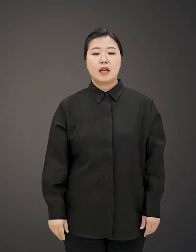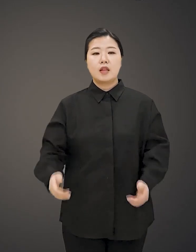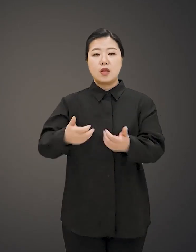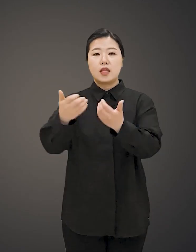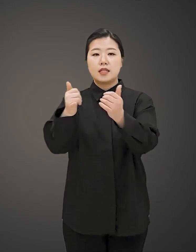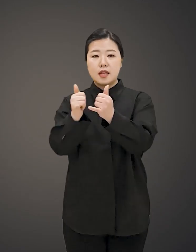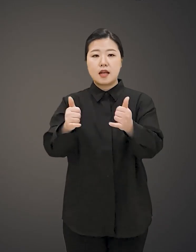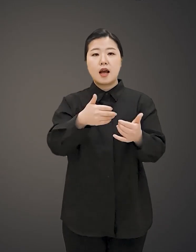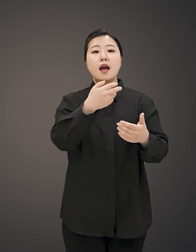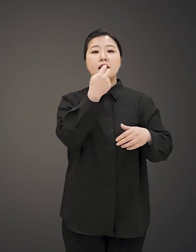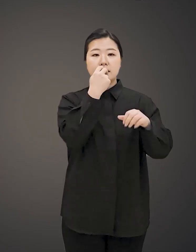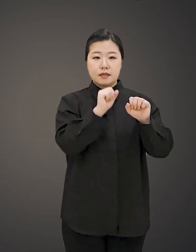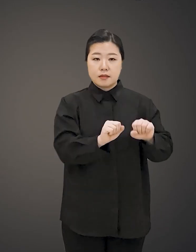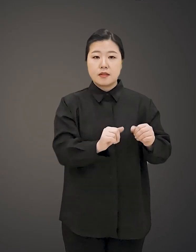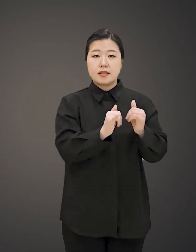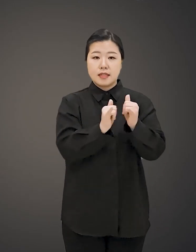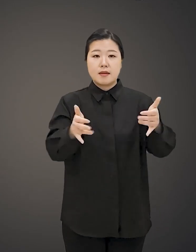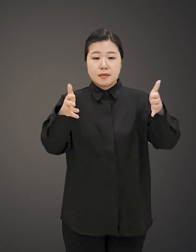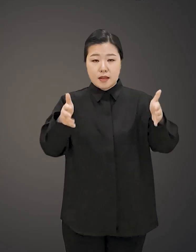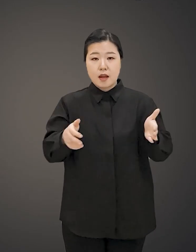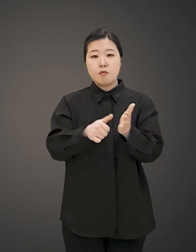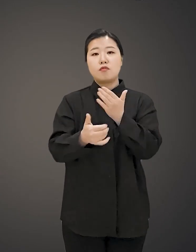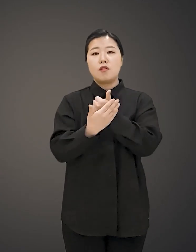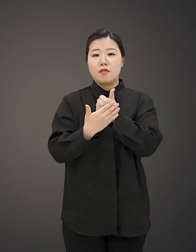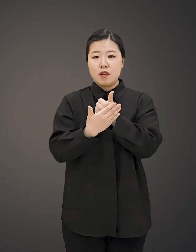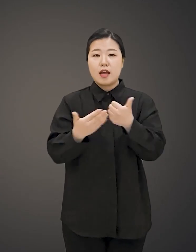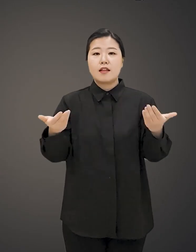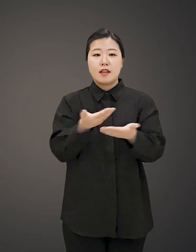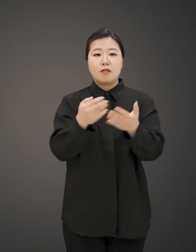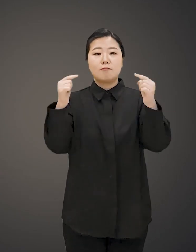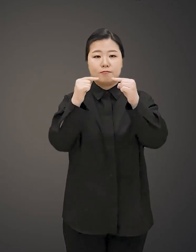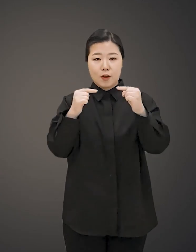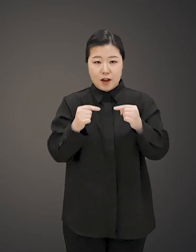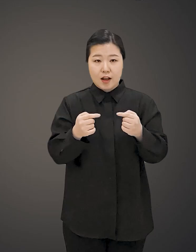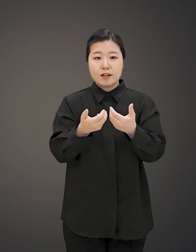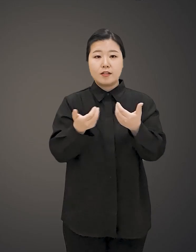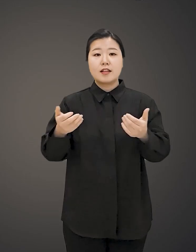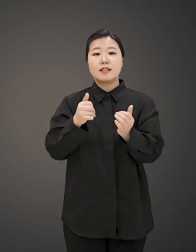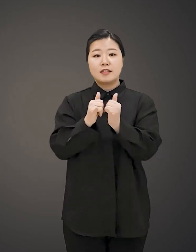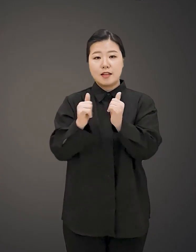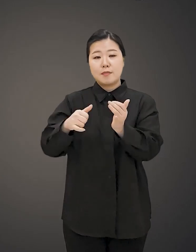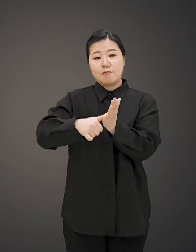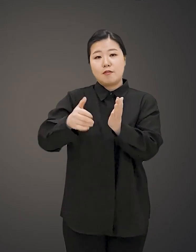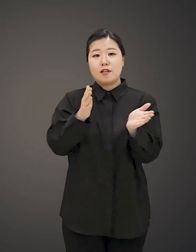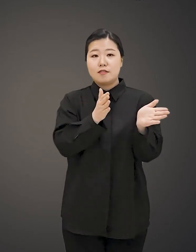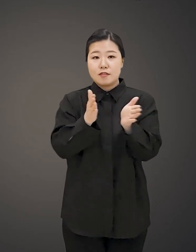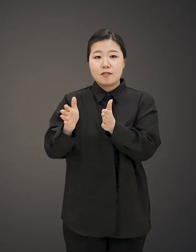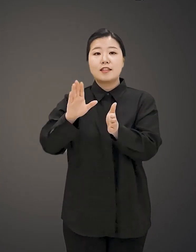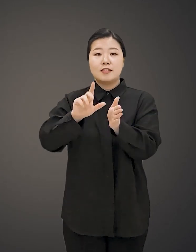떠난 사람과 남겨진 사람이 물건으로 대화를 나누게 되는 유품 정리의 시간.